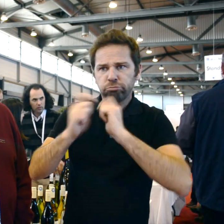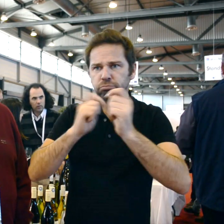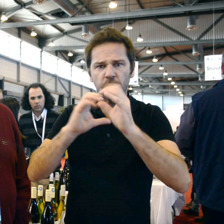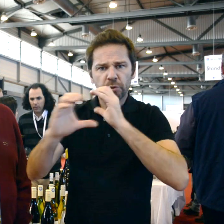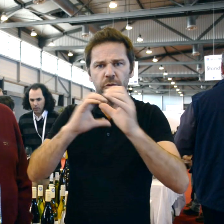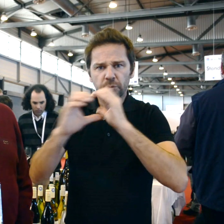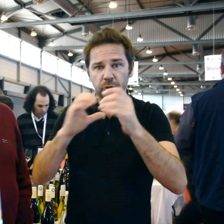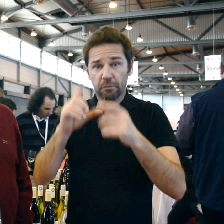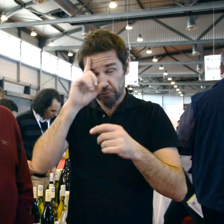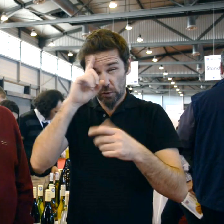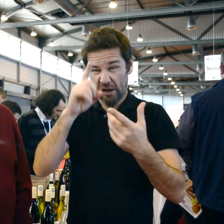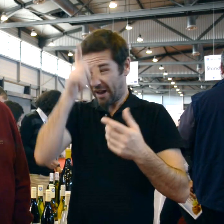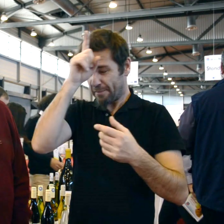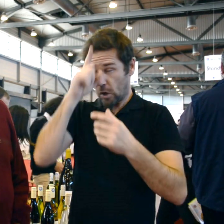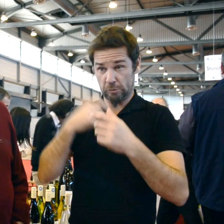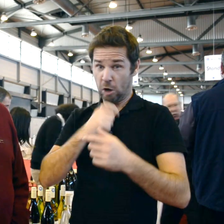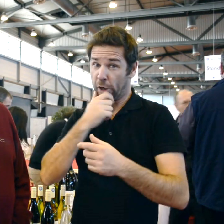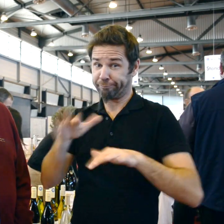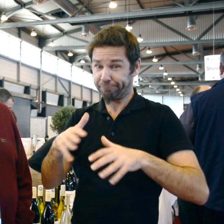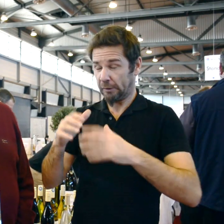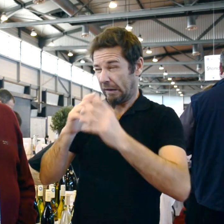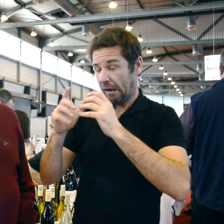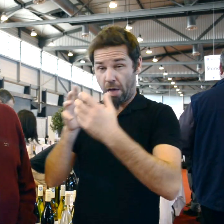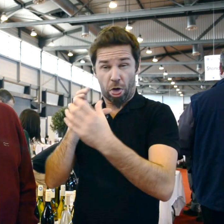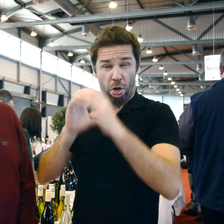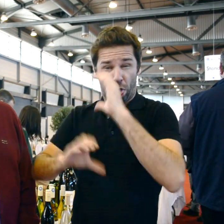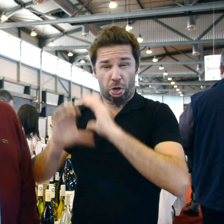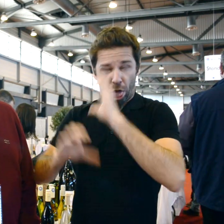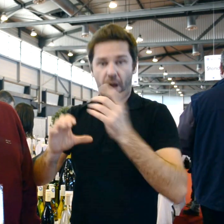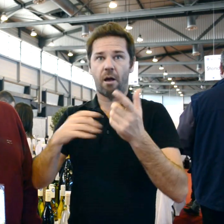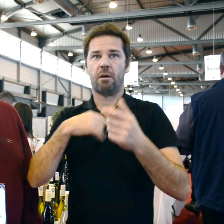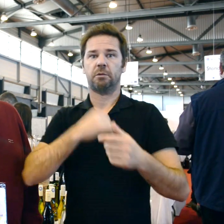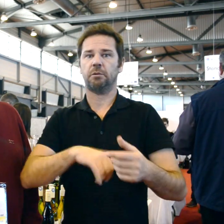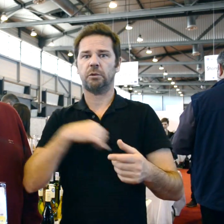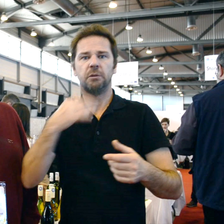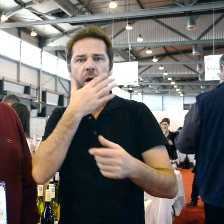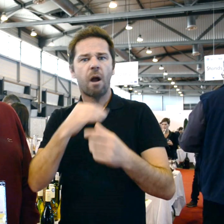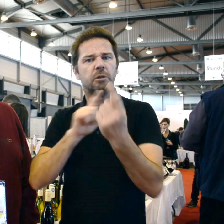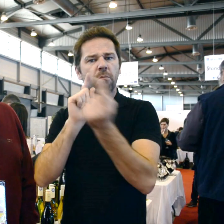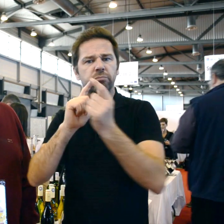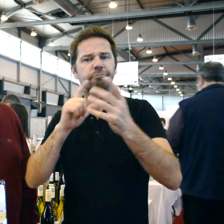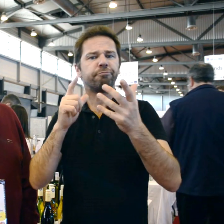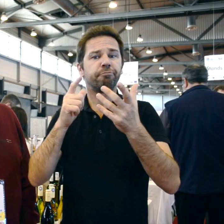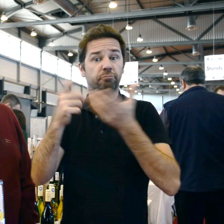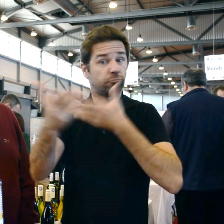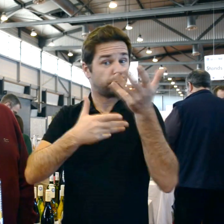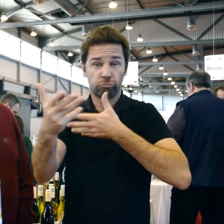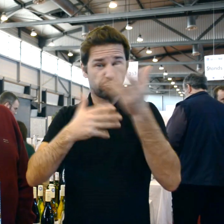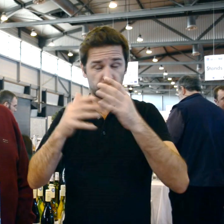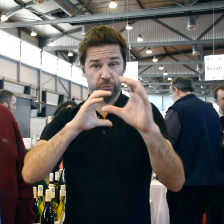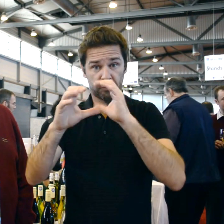communiquer avec un mauvais anglais, avec des Allemands. Donc il y avait quand même des choses qui étaient beaucoup plus... Et puis la